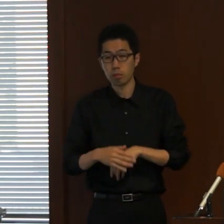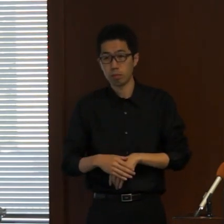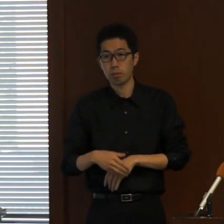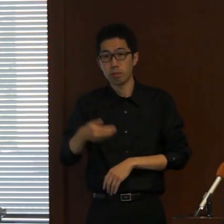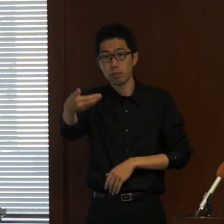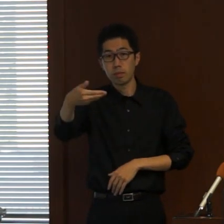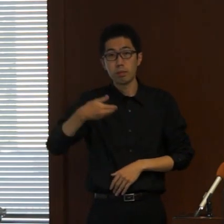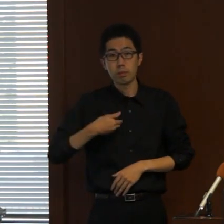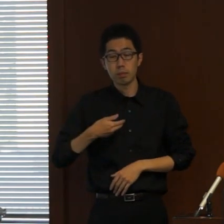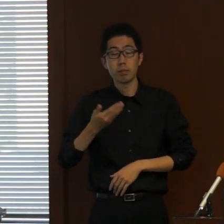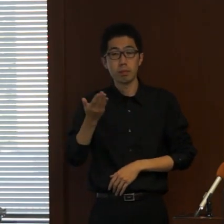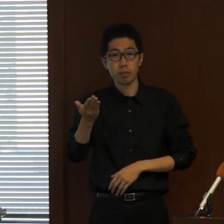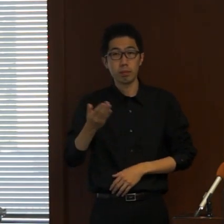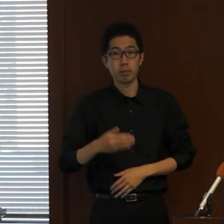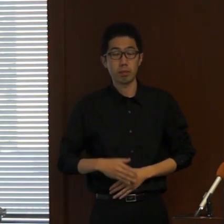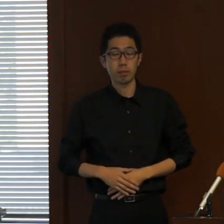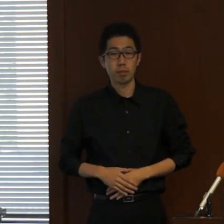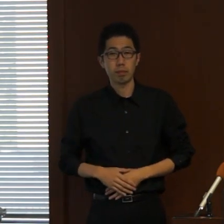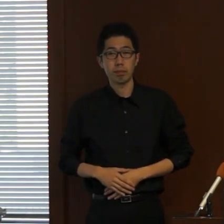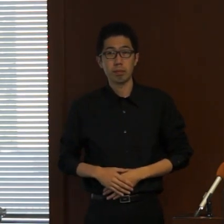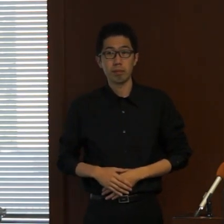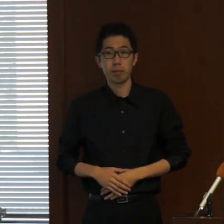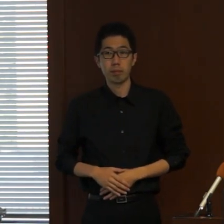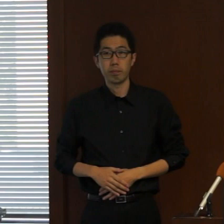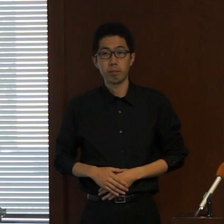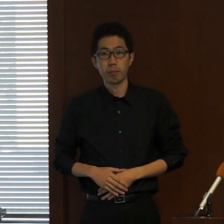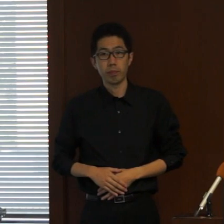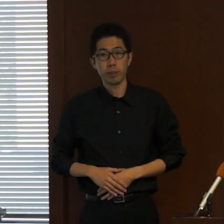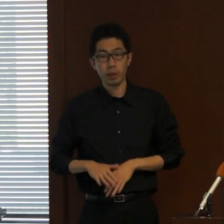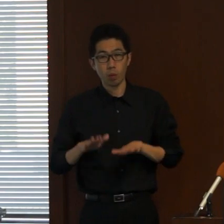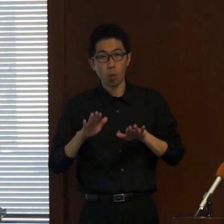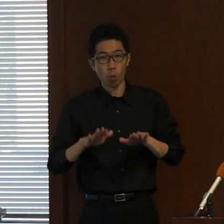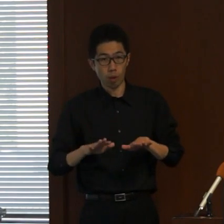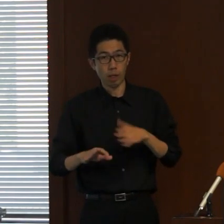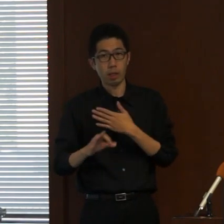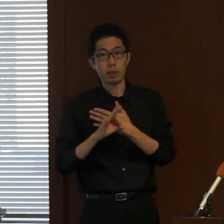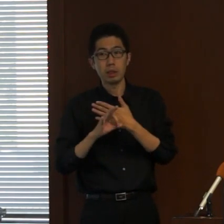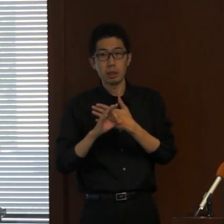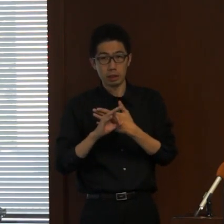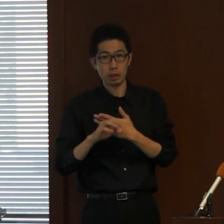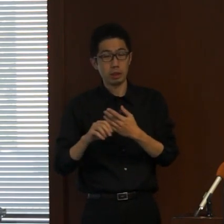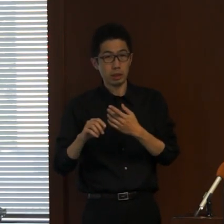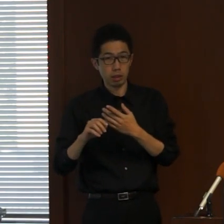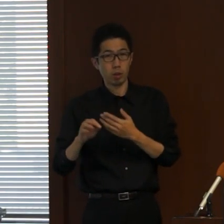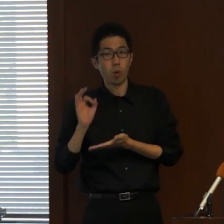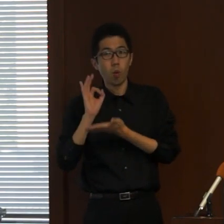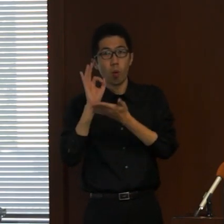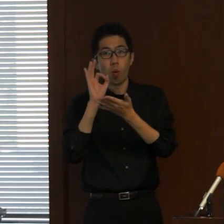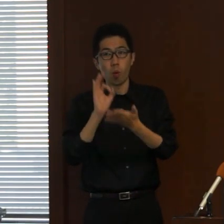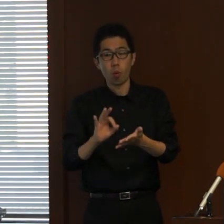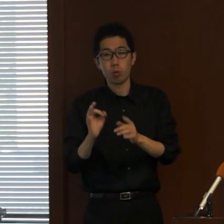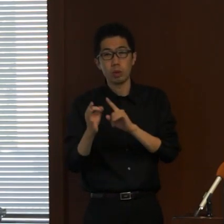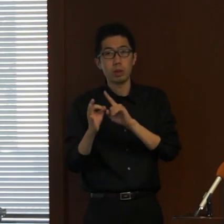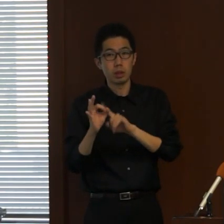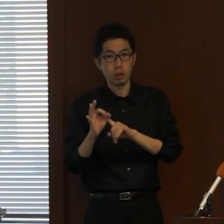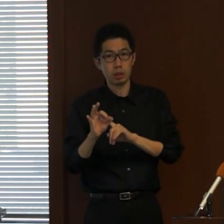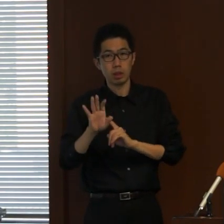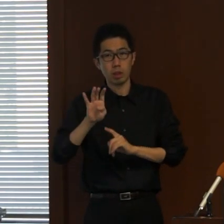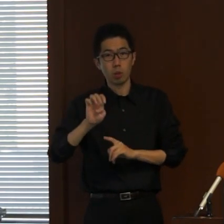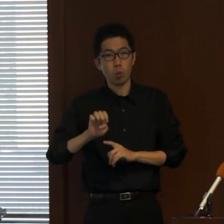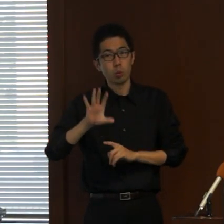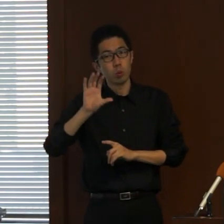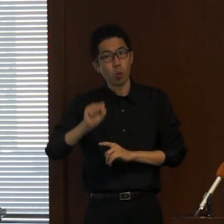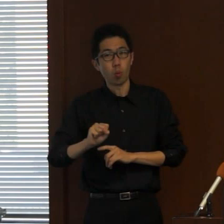原新聞です。今回臨時交付金が予算書を見ると40億程度入っているようです